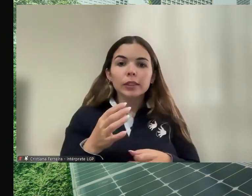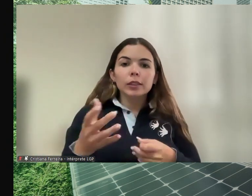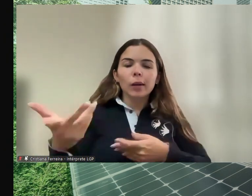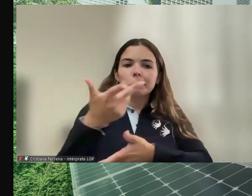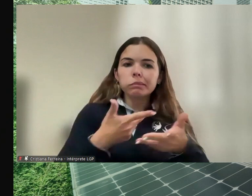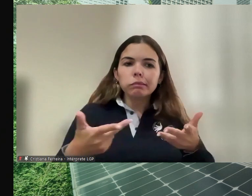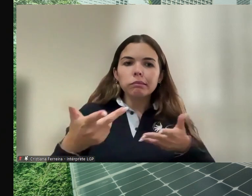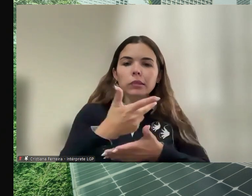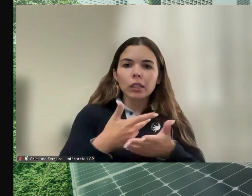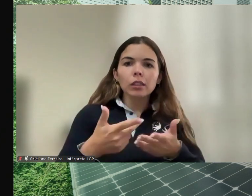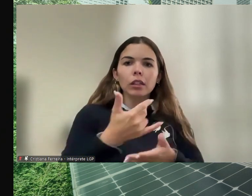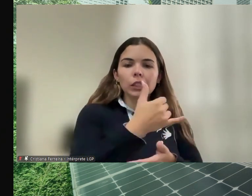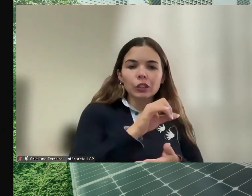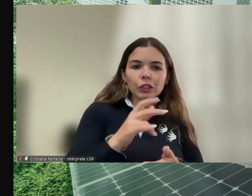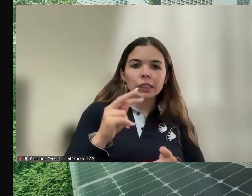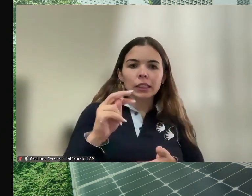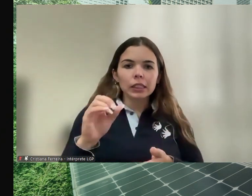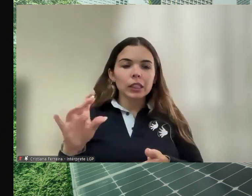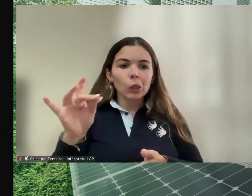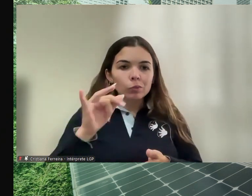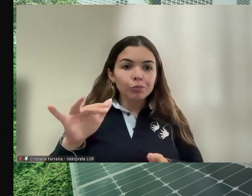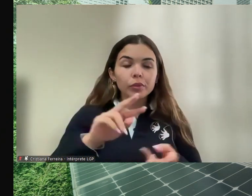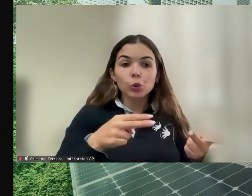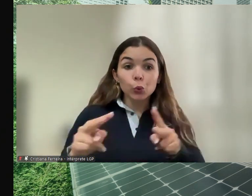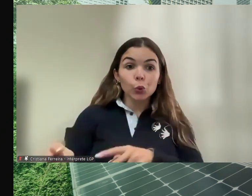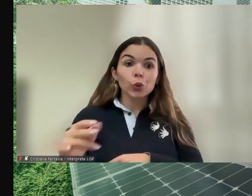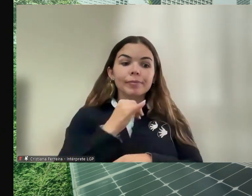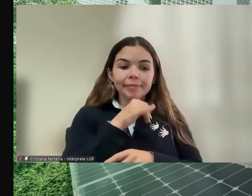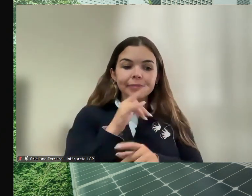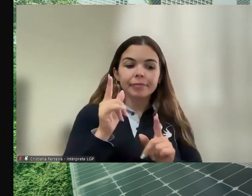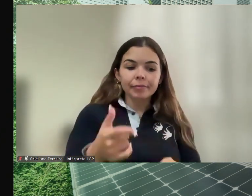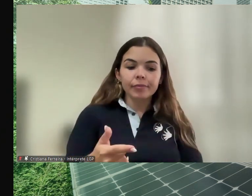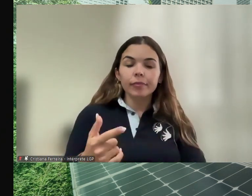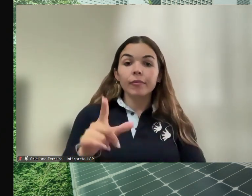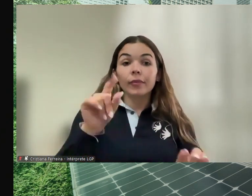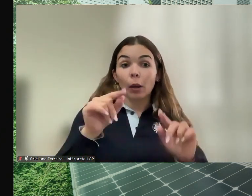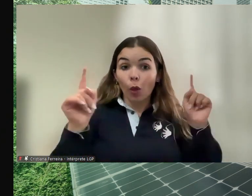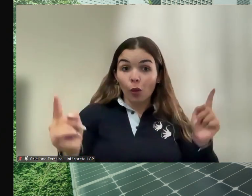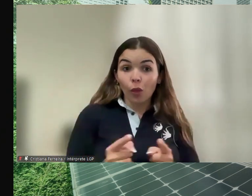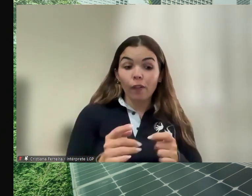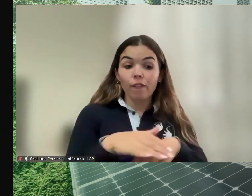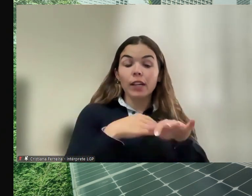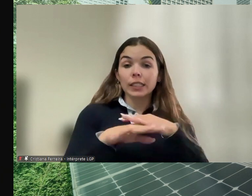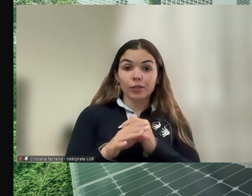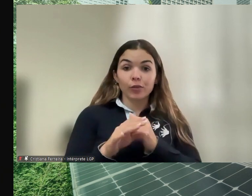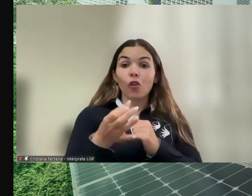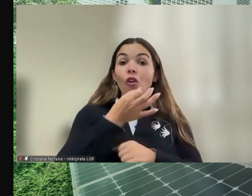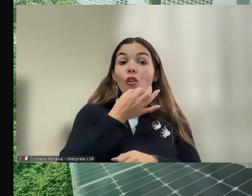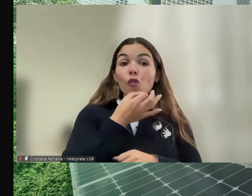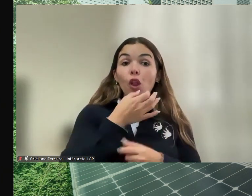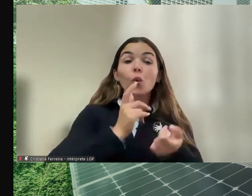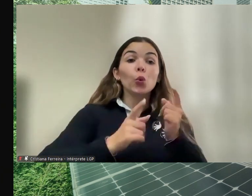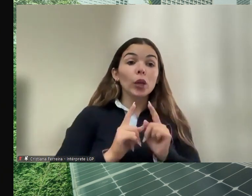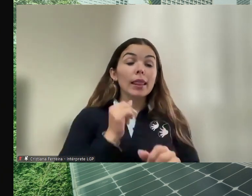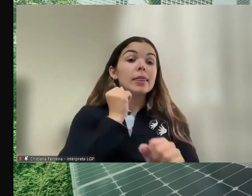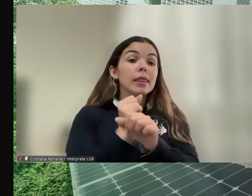Algarve 2030 e foi, deixem-me fazer aqui um parênteses, eu estou a falar-vos de